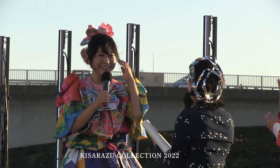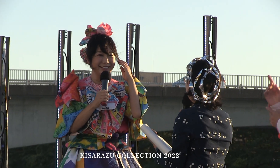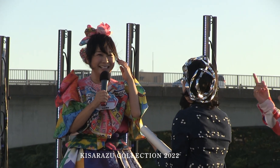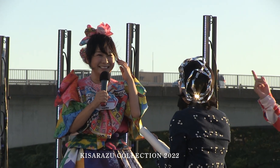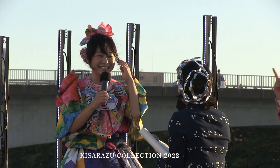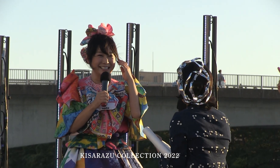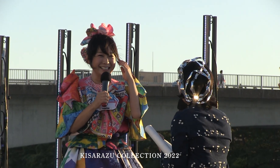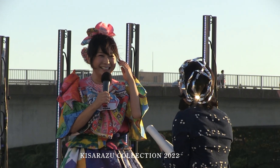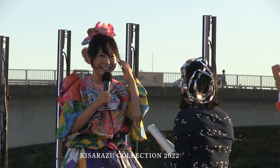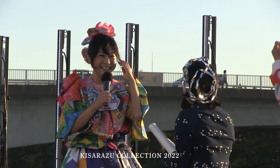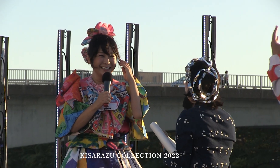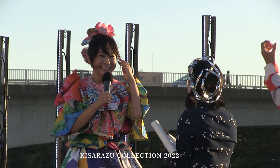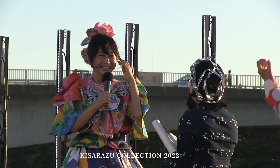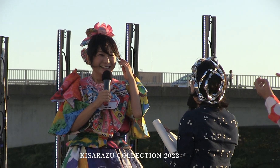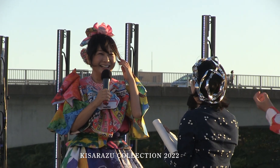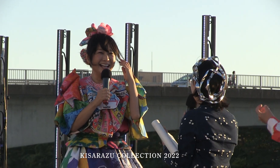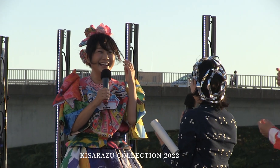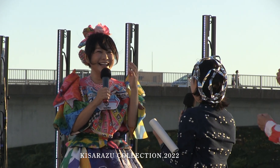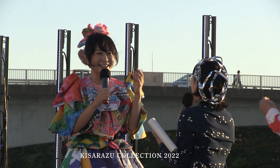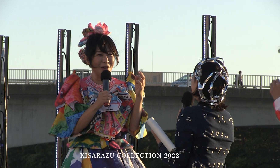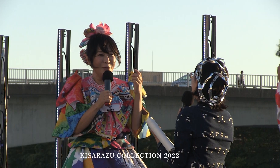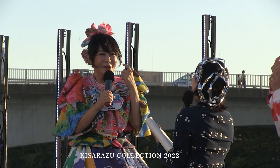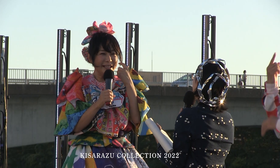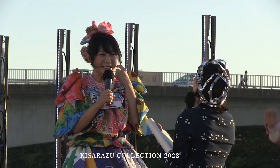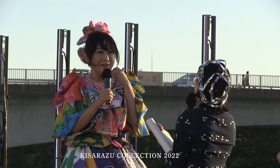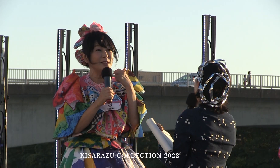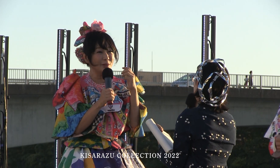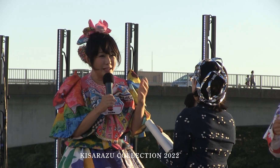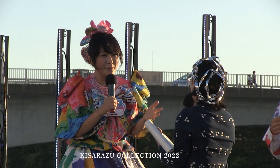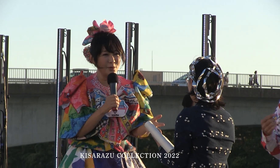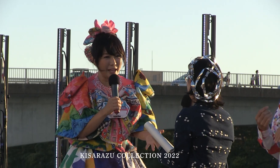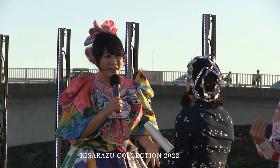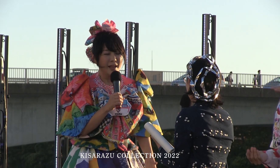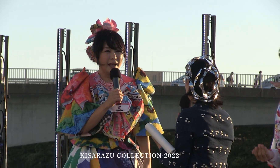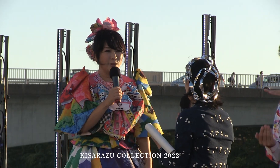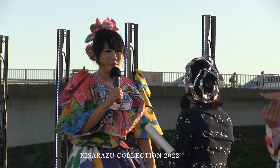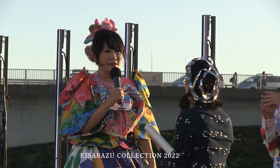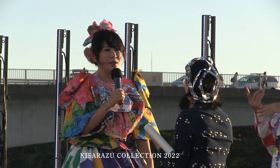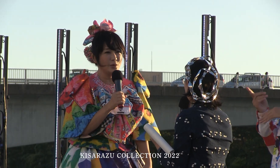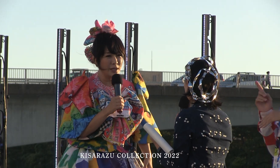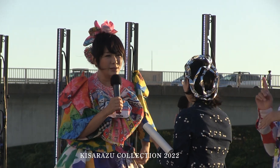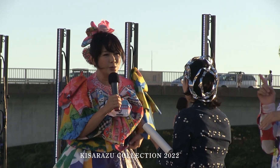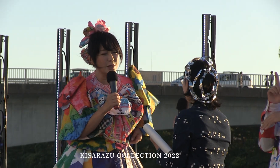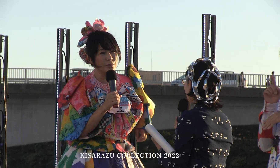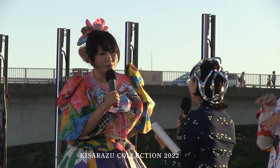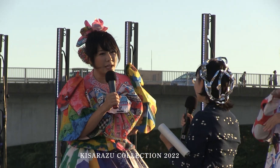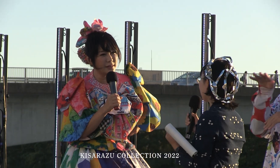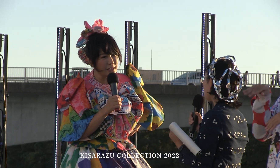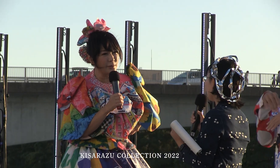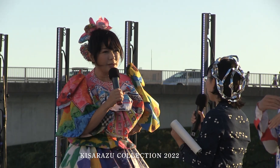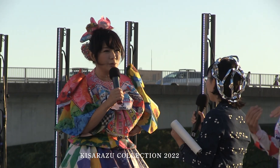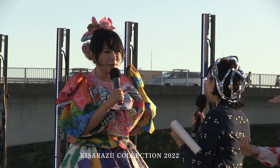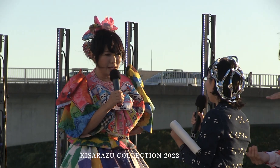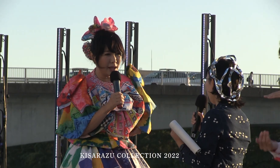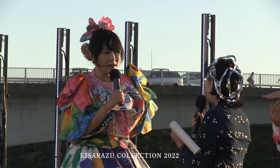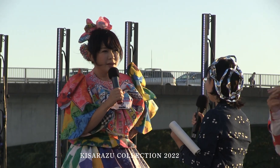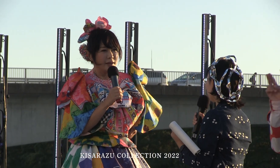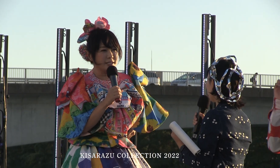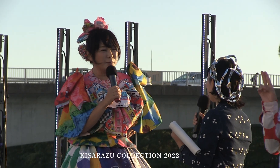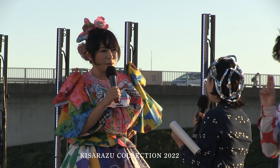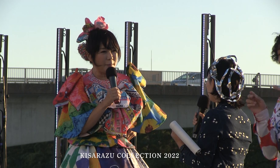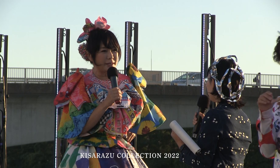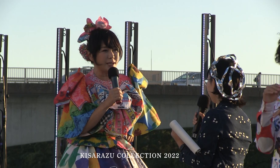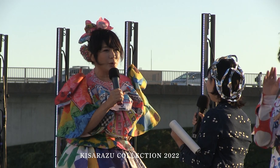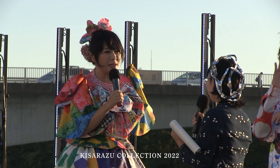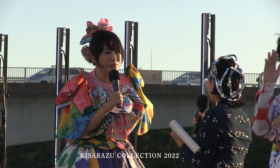て、私感動しました。 ありがとう。一番のね、でもね、みんなのね、ヒットソング歌ってって言われるのはね、